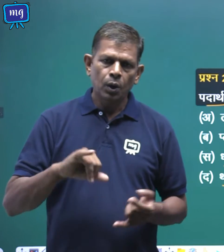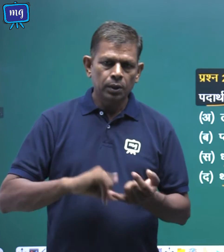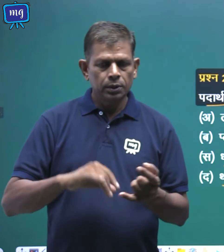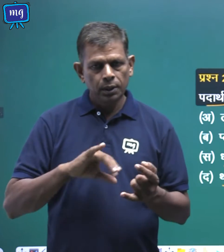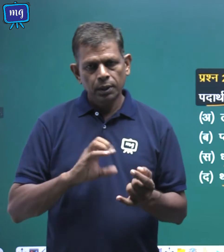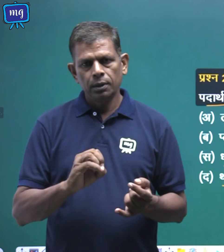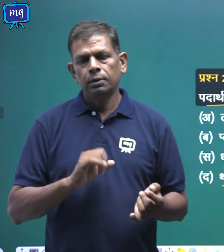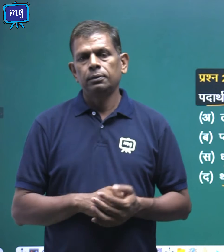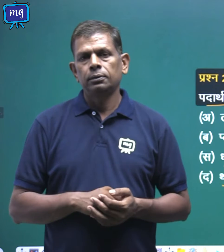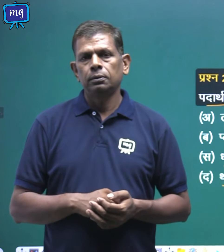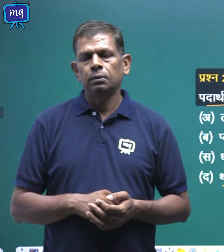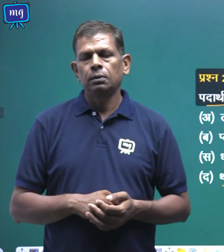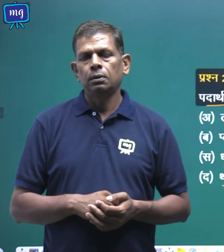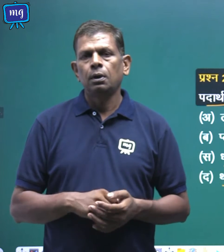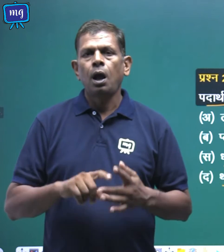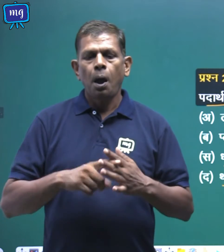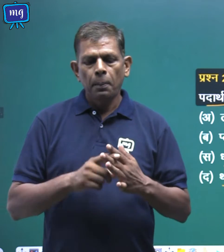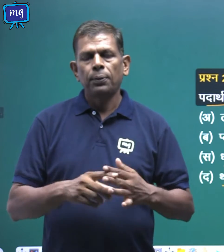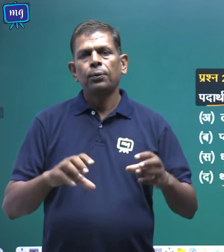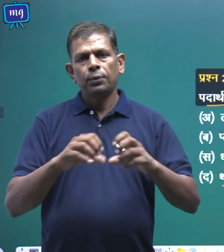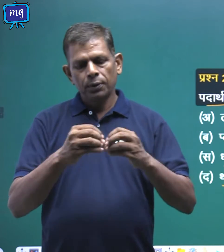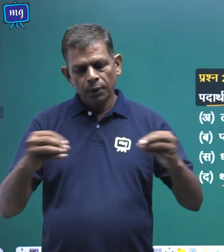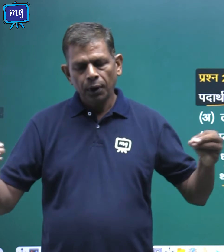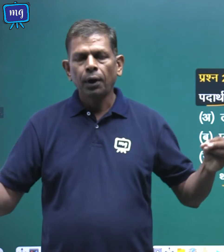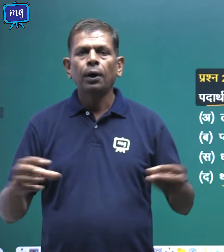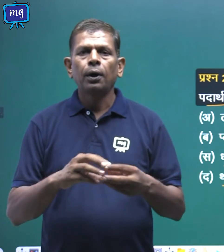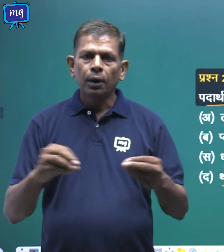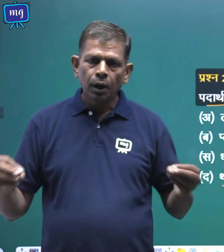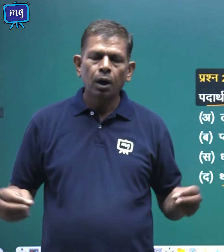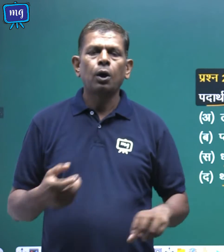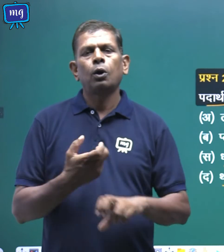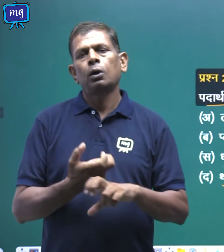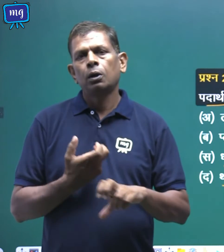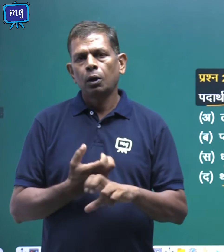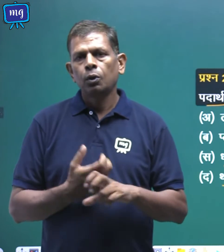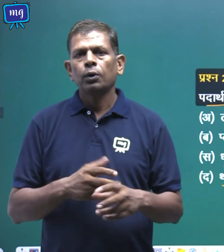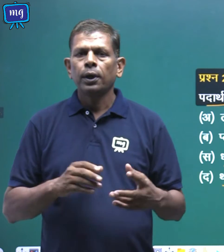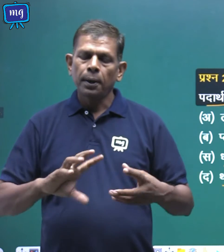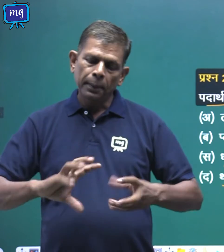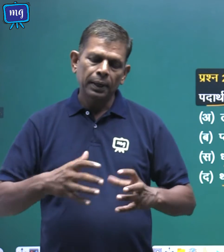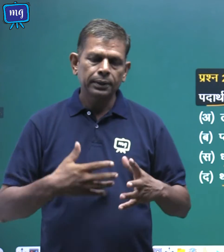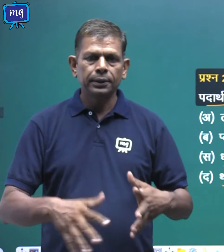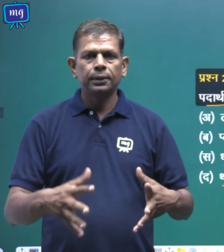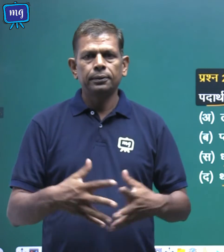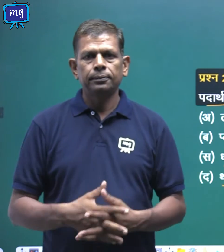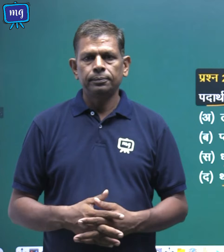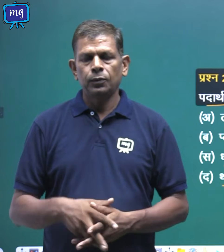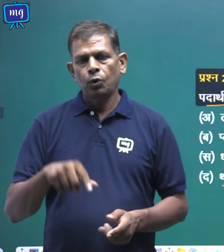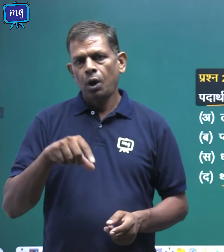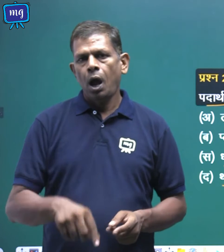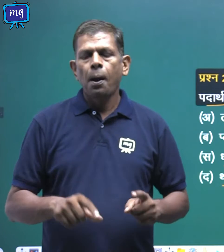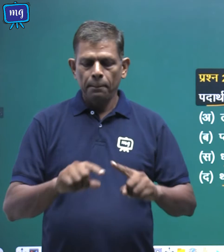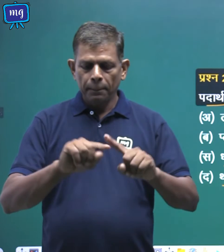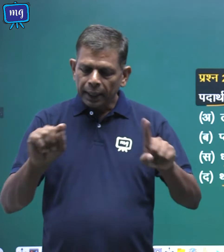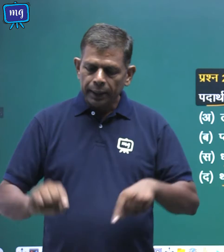इसीलिए विद्युत तारें धातु की बनाई जाती हैं। तो हम ब्रैकेट